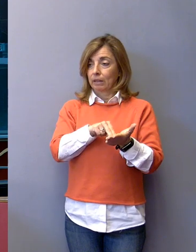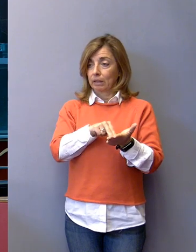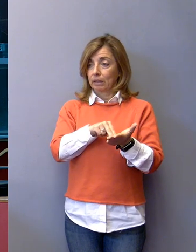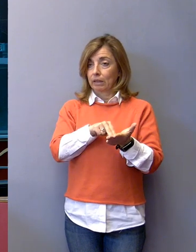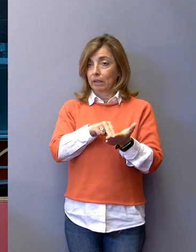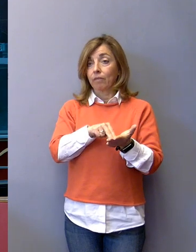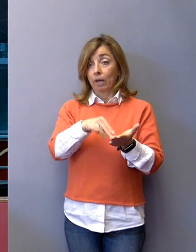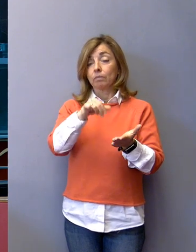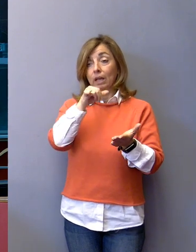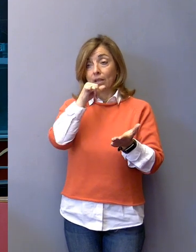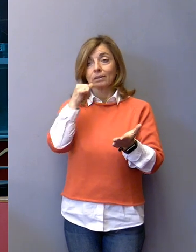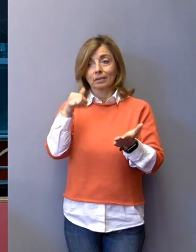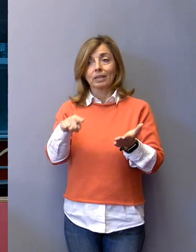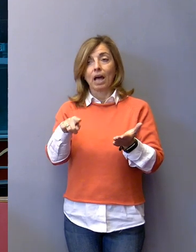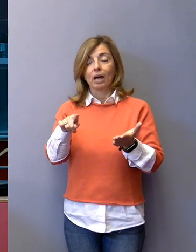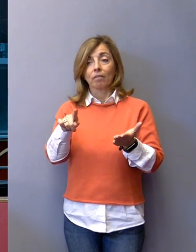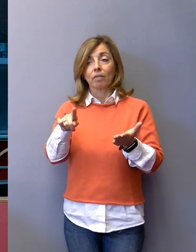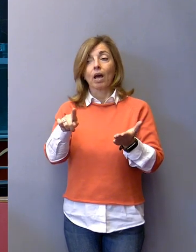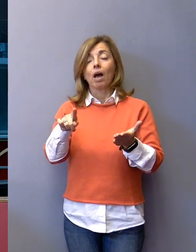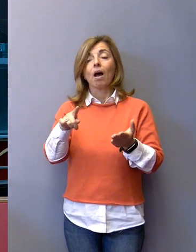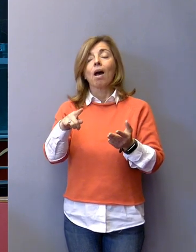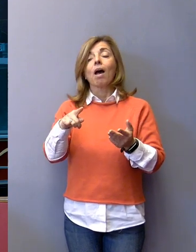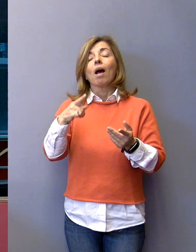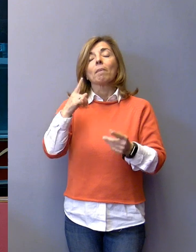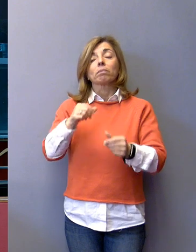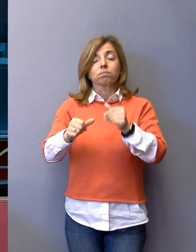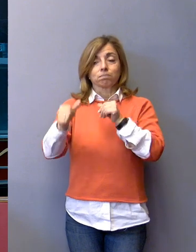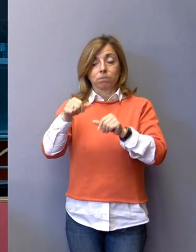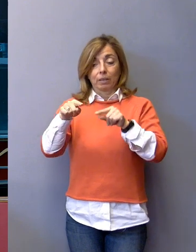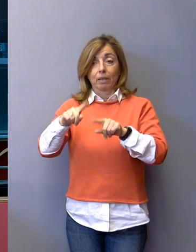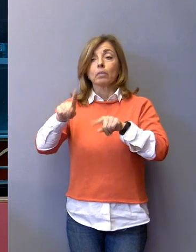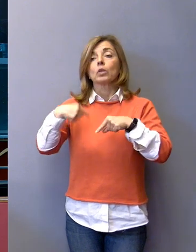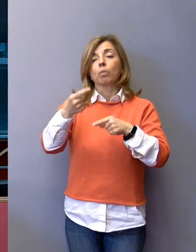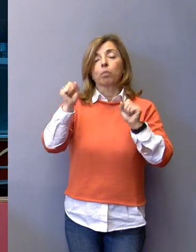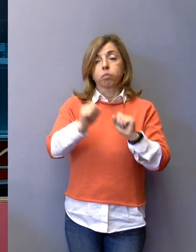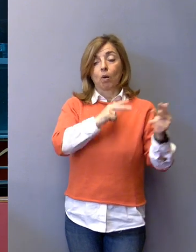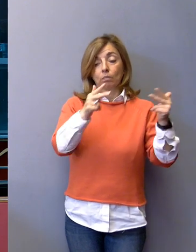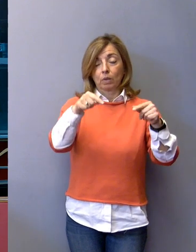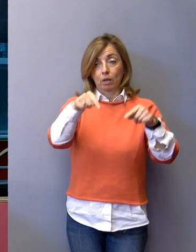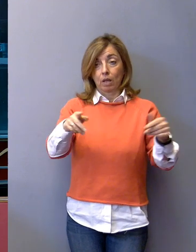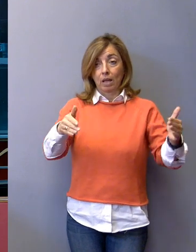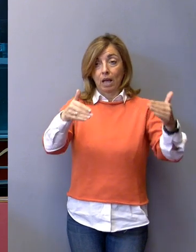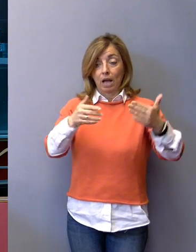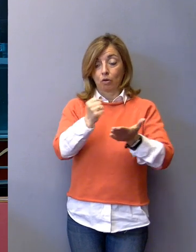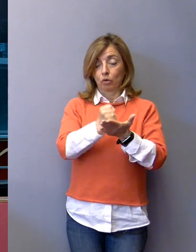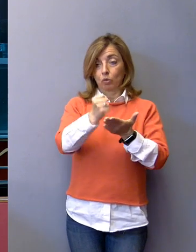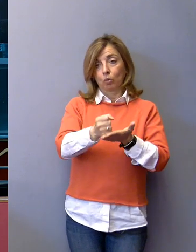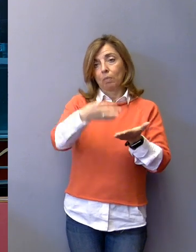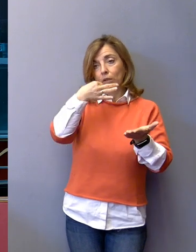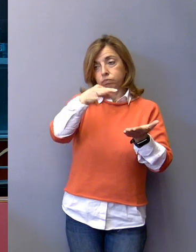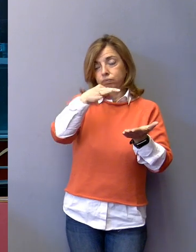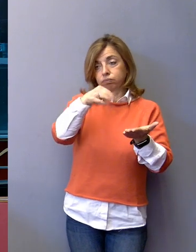propedeutica ad essere portata in aula Non c'è stata questa modifica e quindi di conseguenza il documento